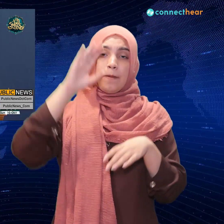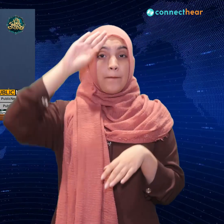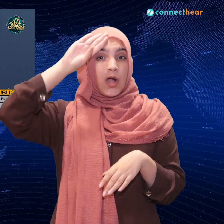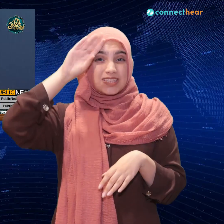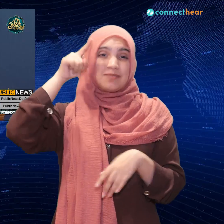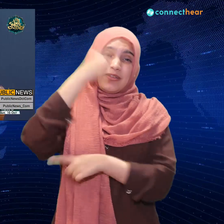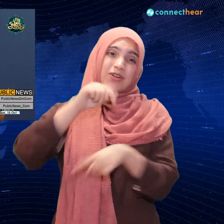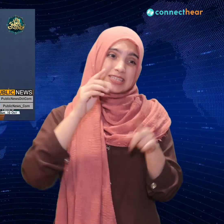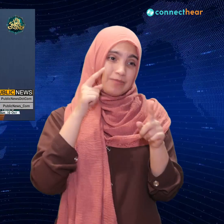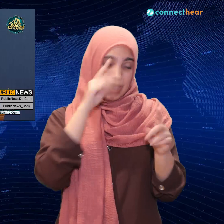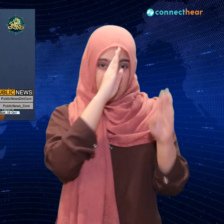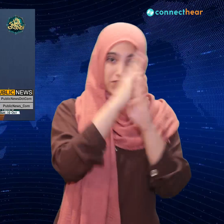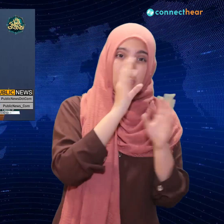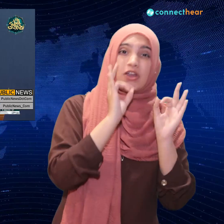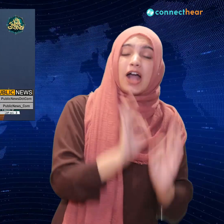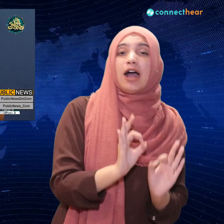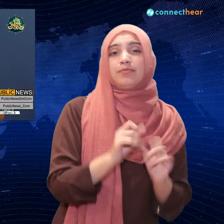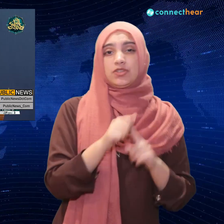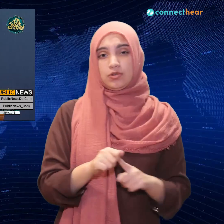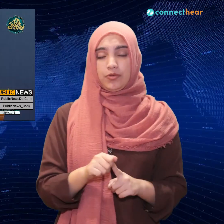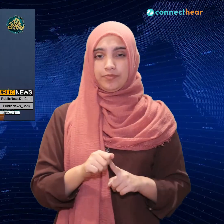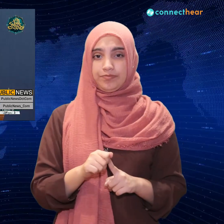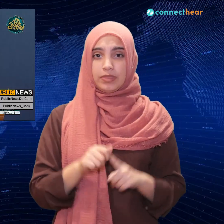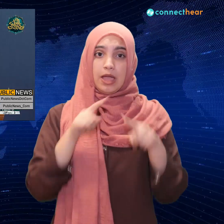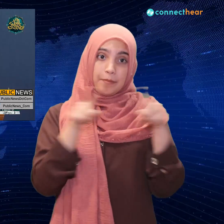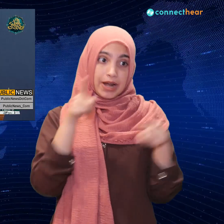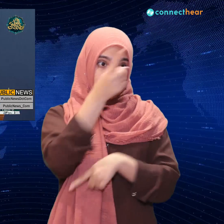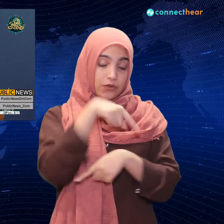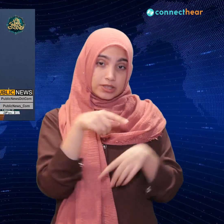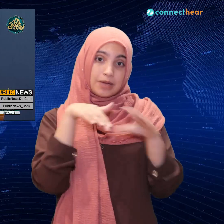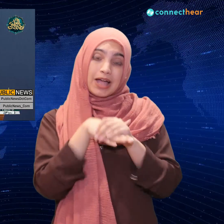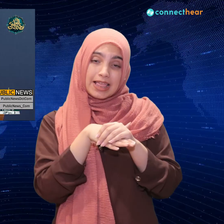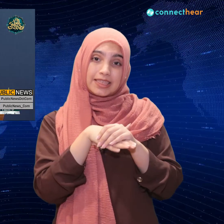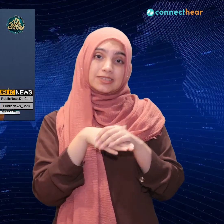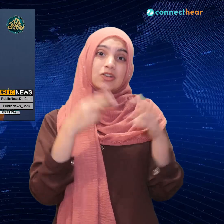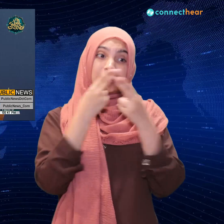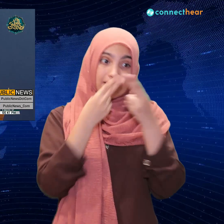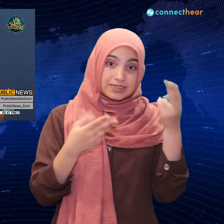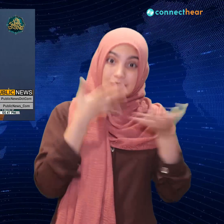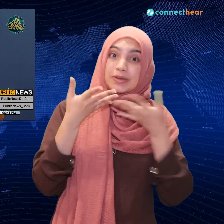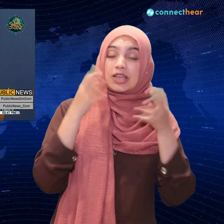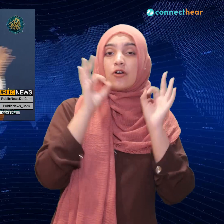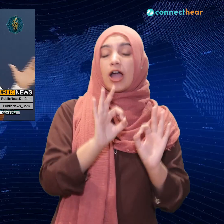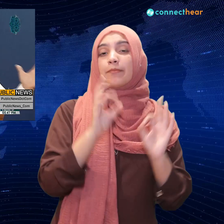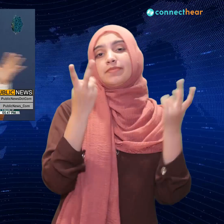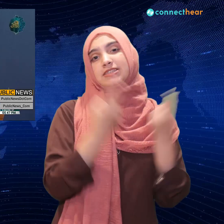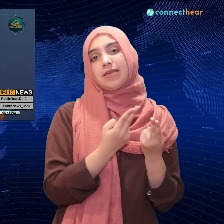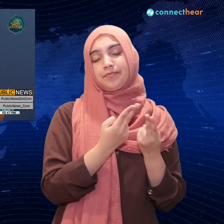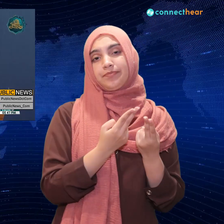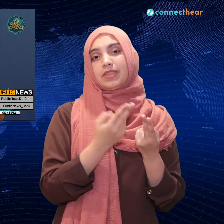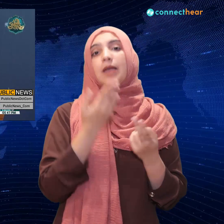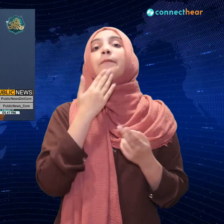چلے، لیکن یہ جو پیغام وہ لے کے آئے تھے شروع میں وہ سب سے بڑا تھا کہ انسان